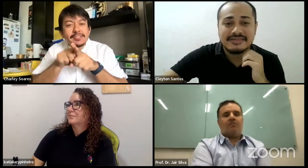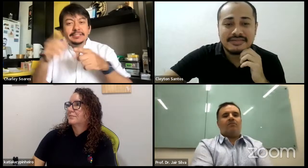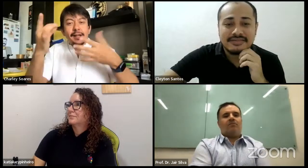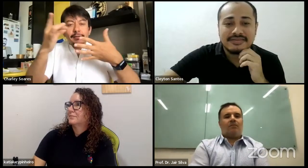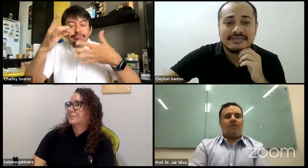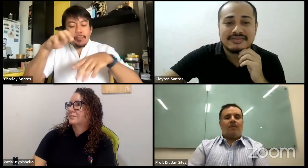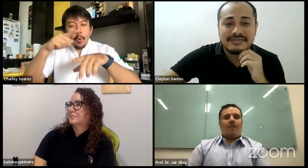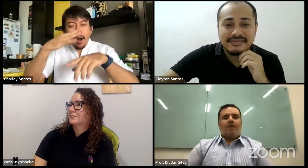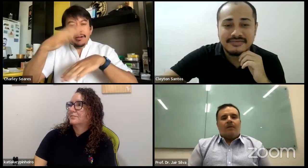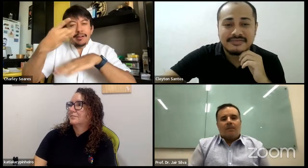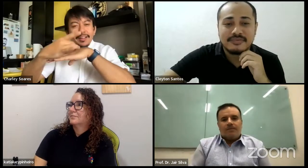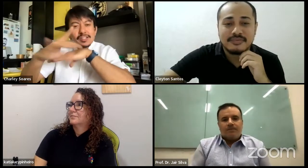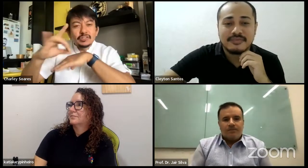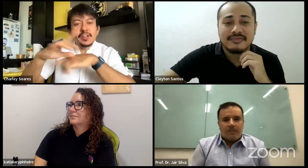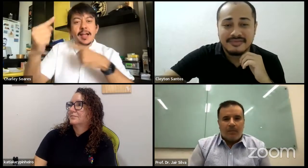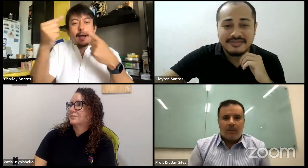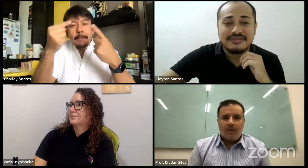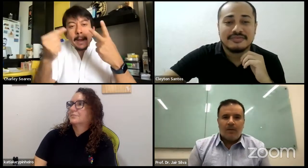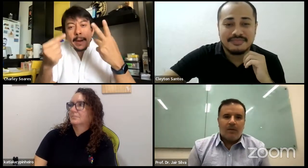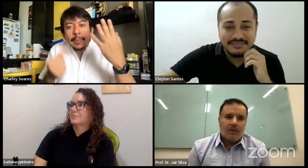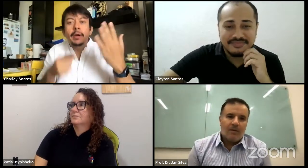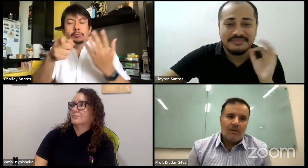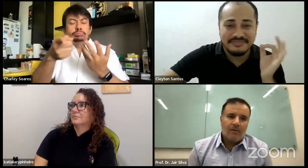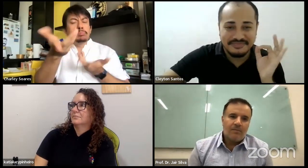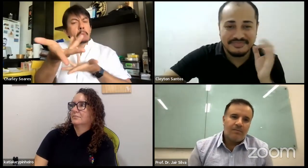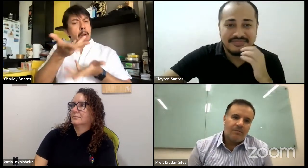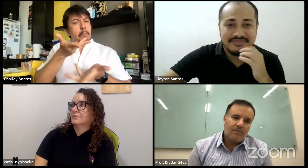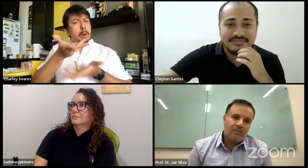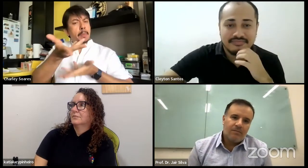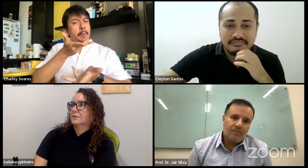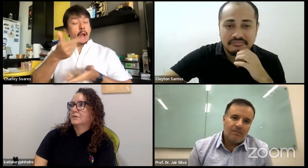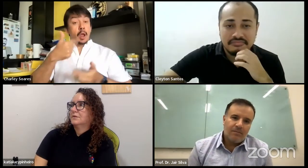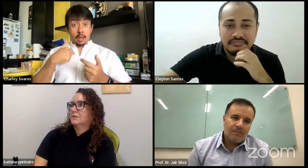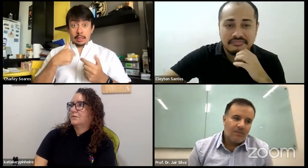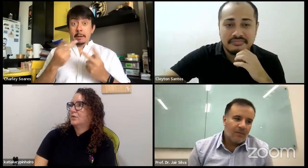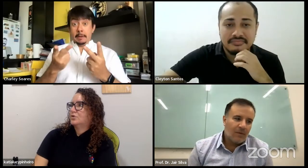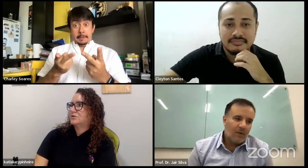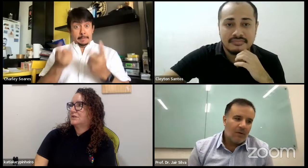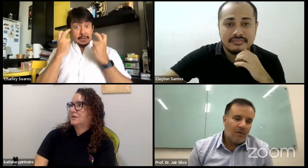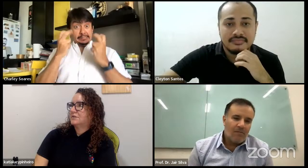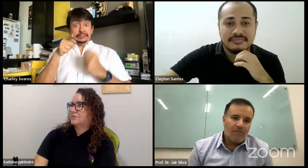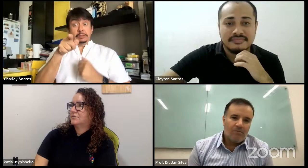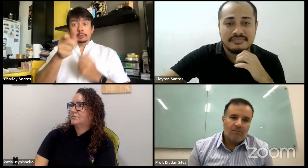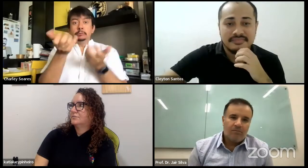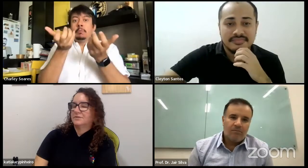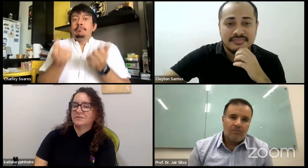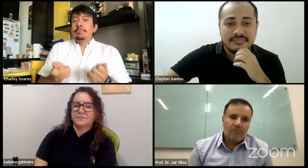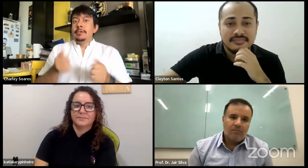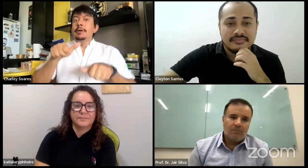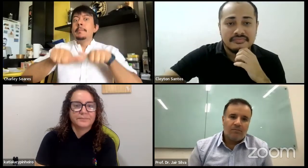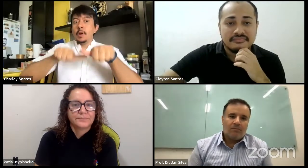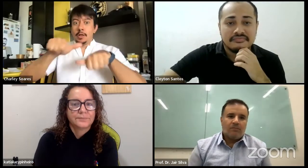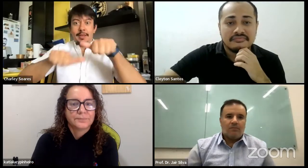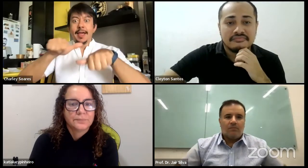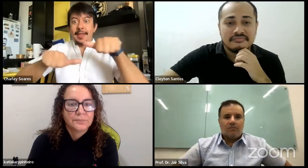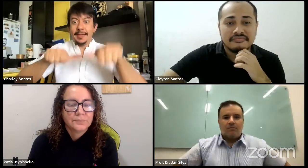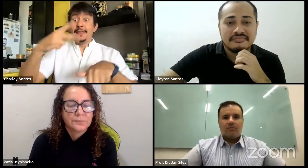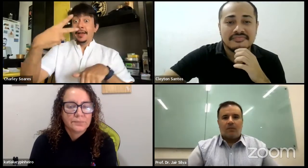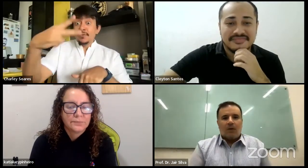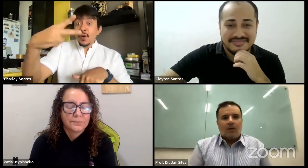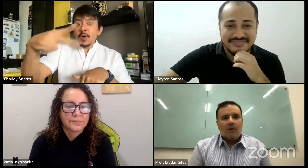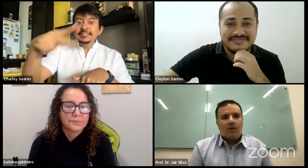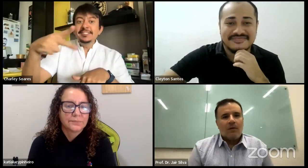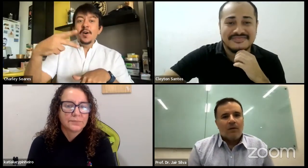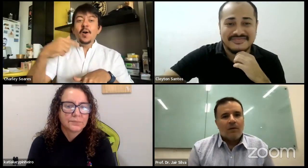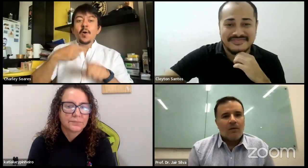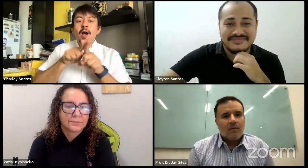Você me procurou para falar sobre algumas coisas, eu passei alguns feedbacks. A gente teve uma